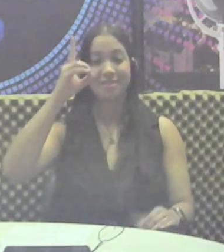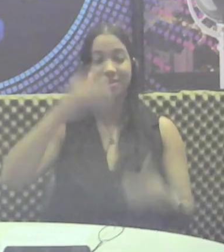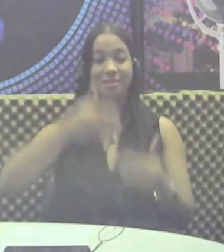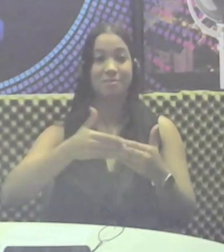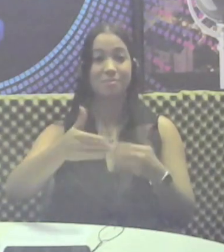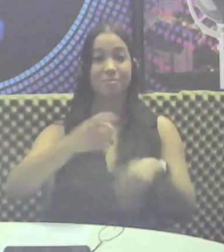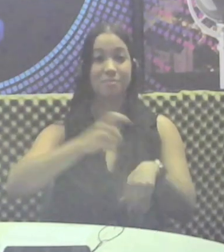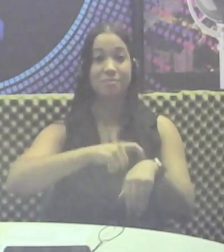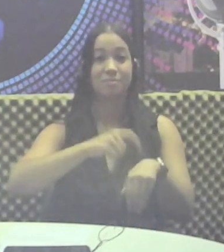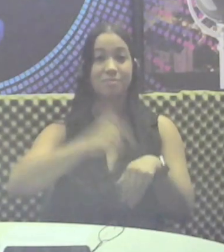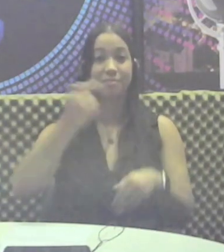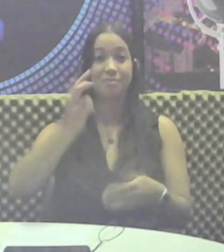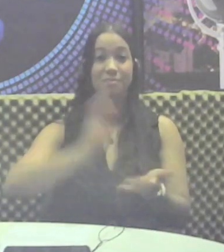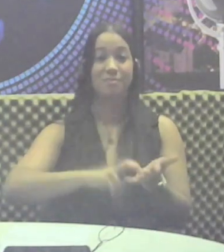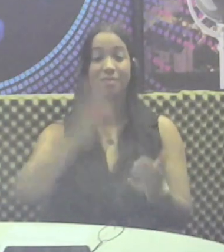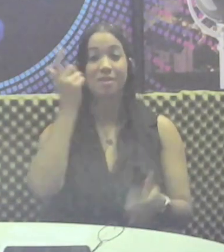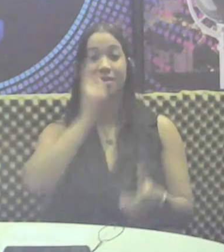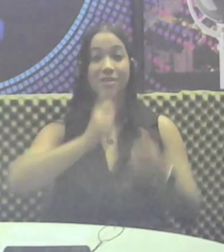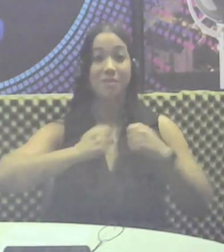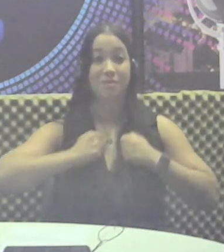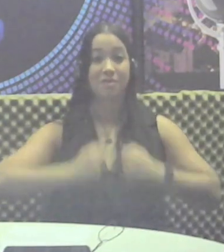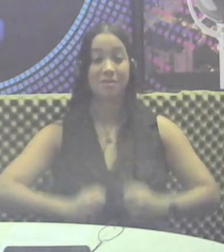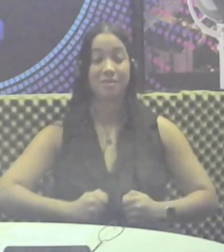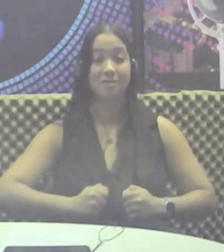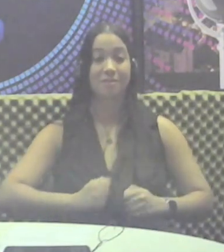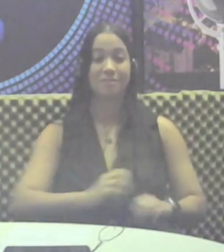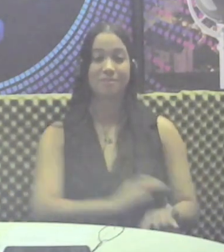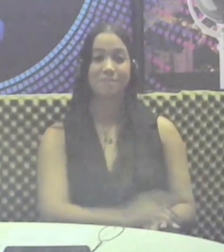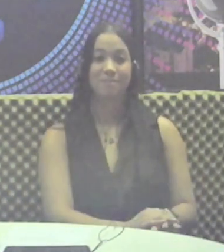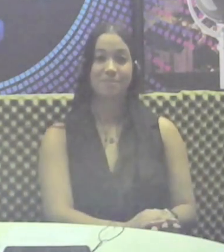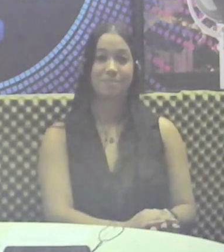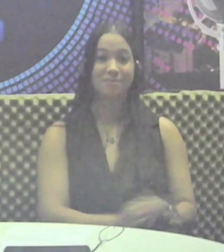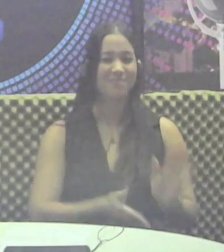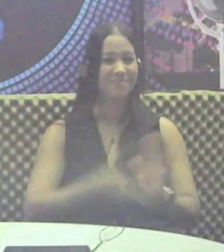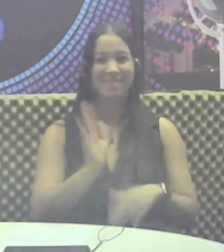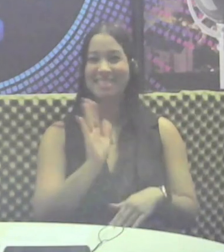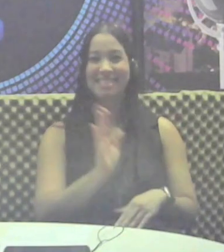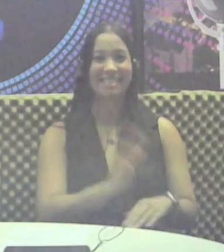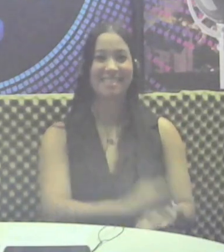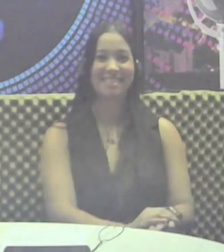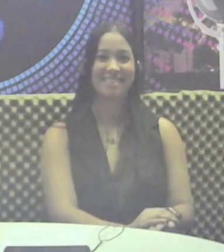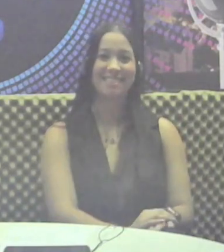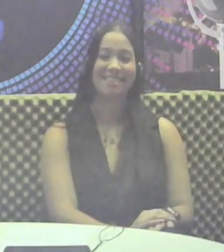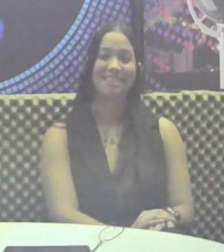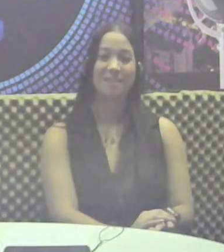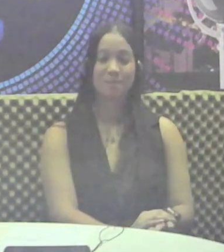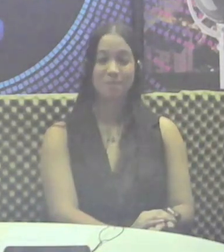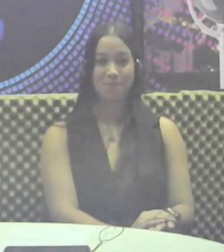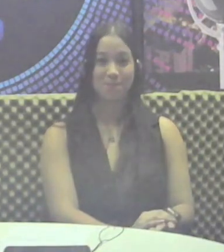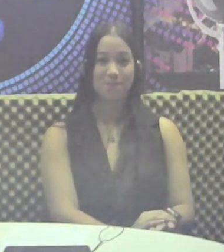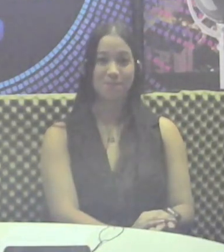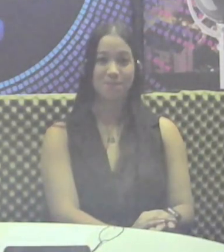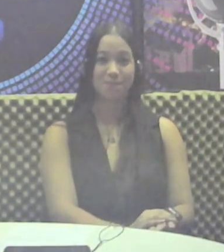partir das 7 da manhã, ganharão camiseta personalizada. Participe!